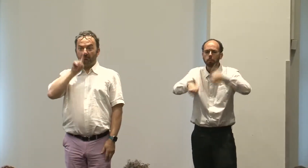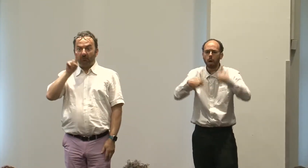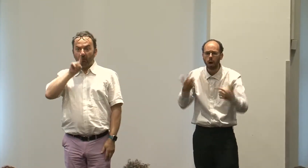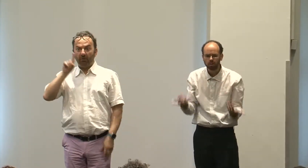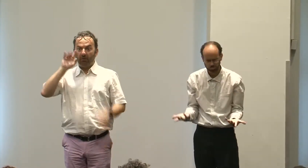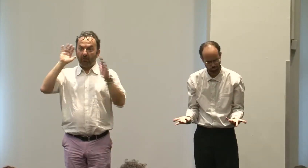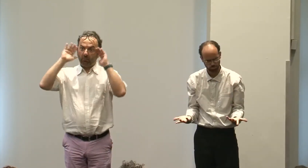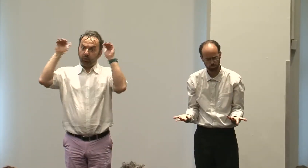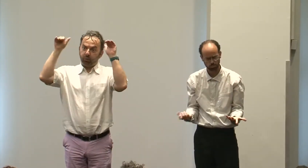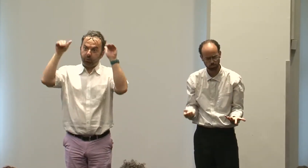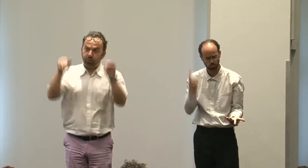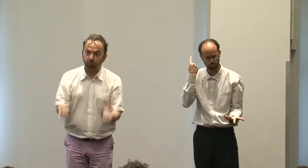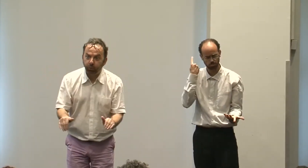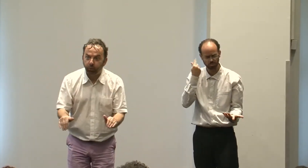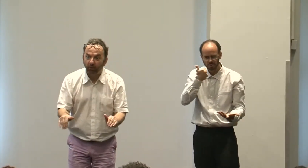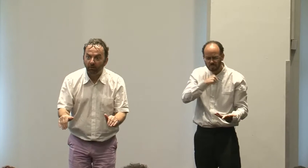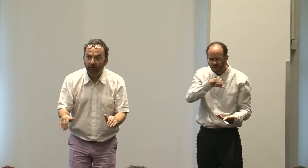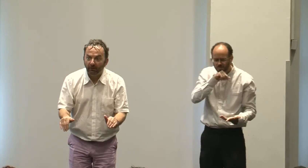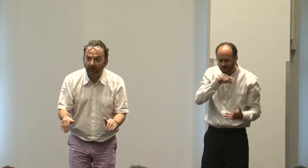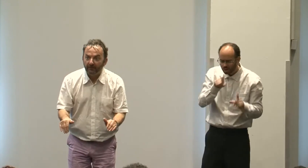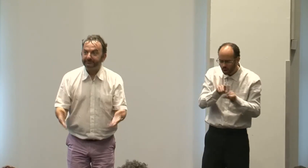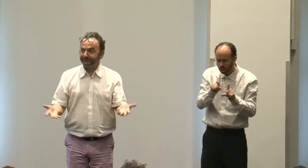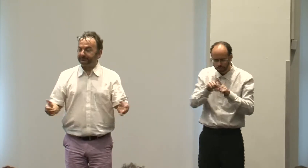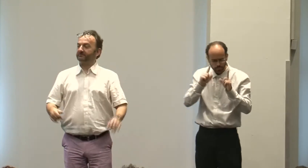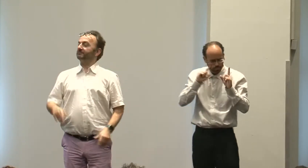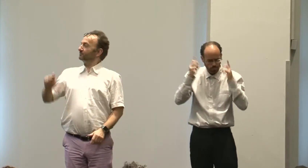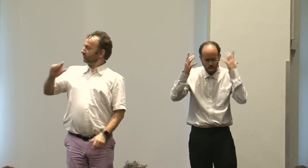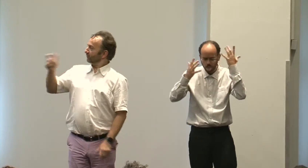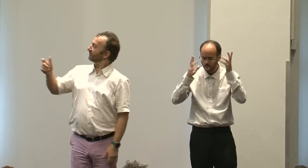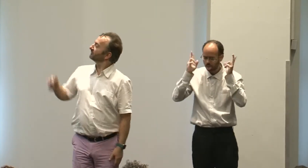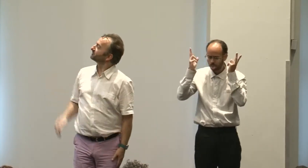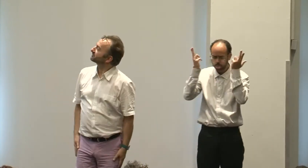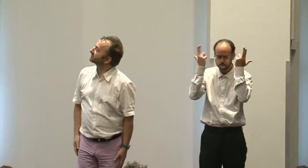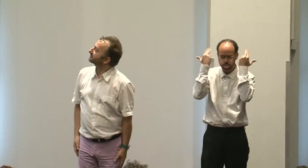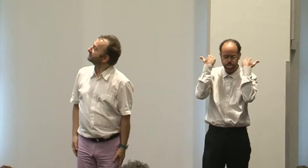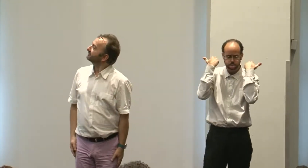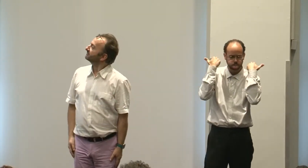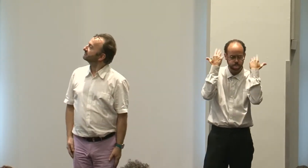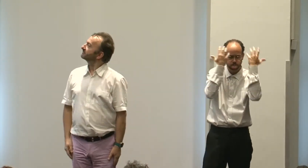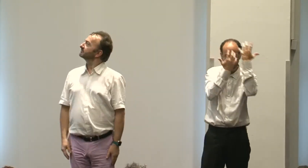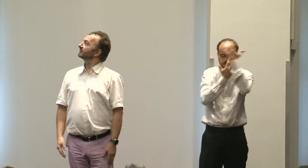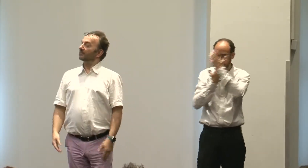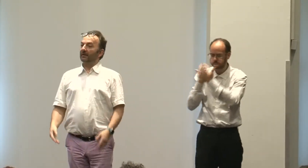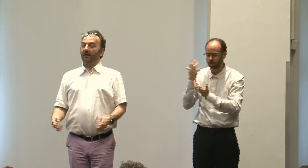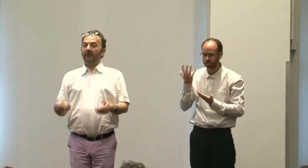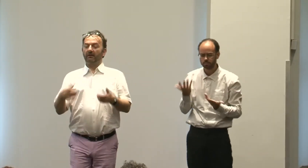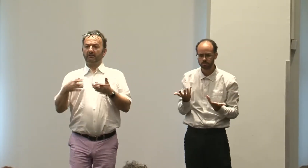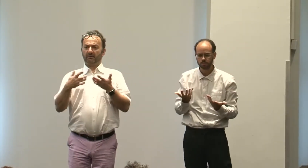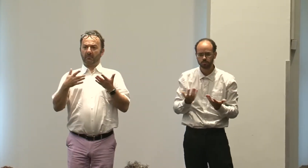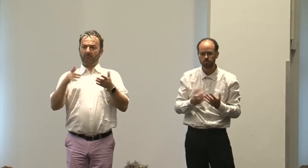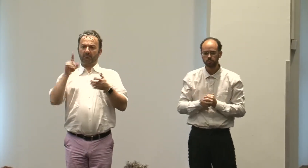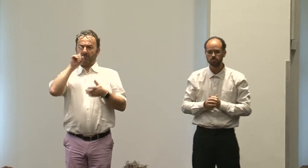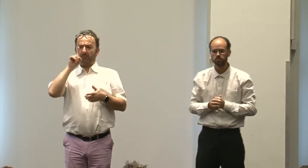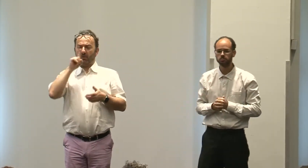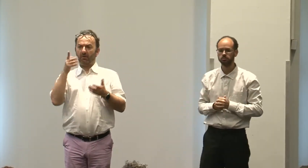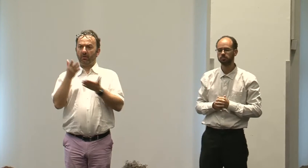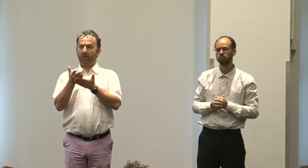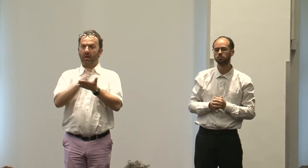trabalhos braçais. Mas trabalhos braçais, aí isso chateou a minha mãe.